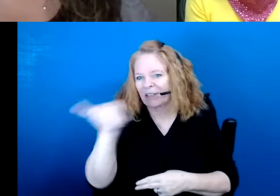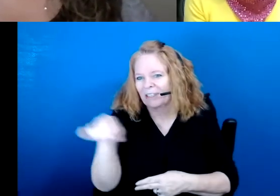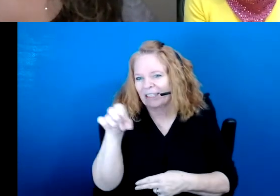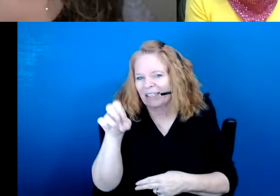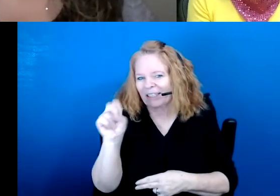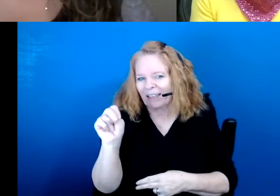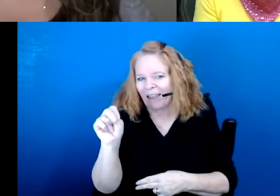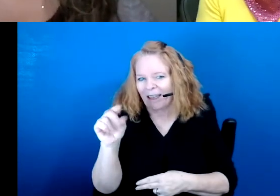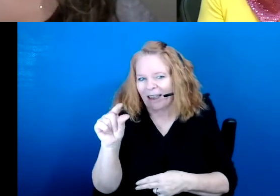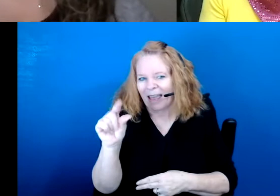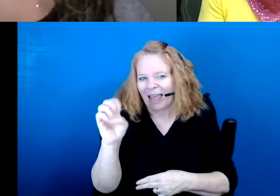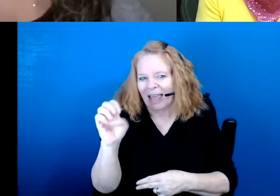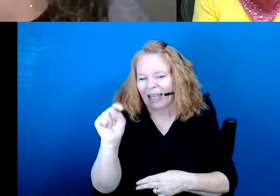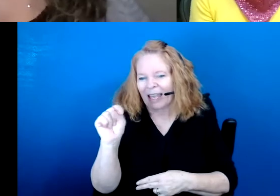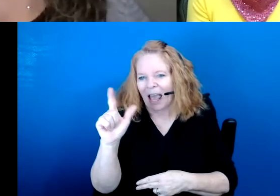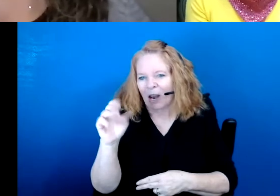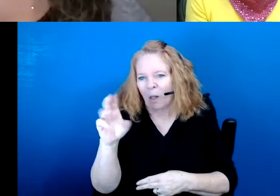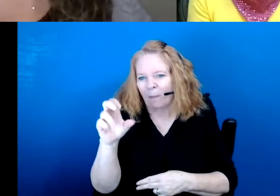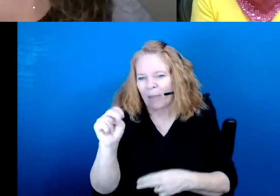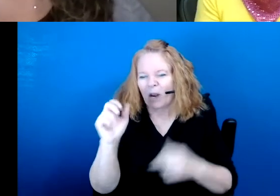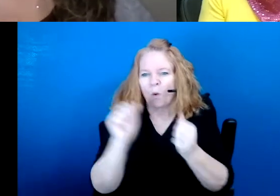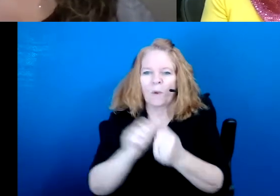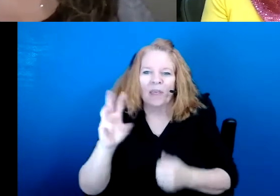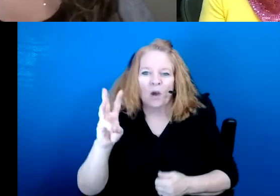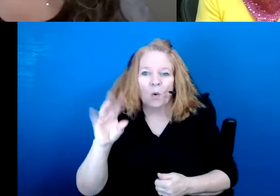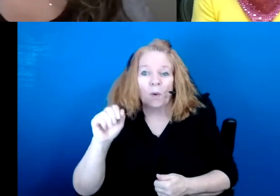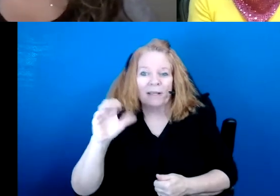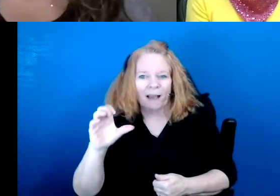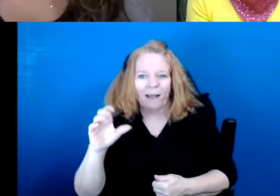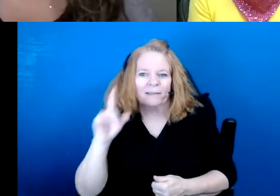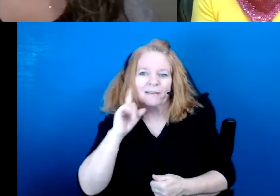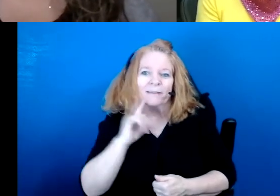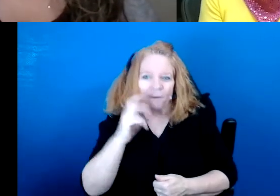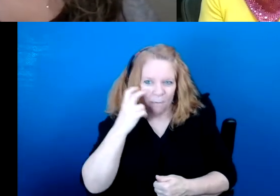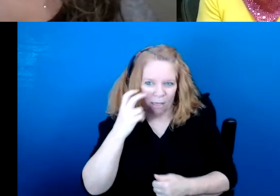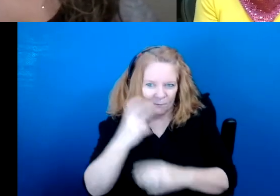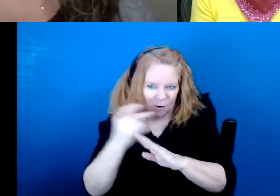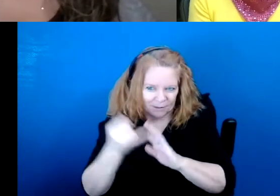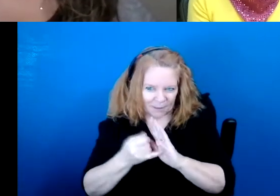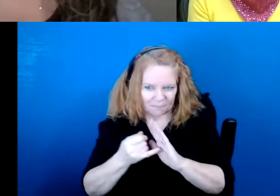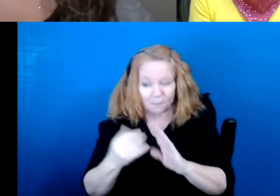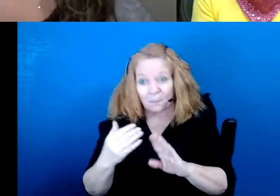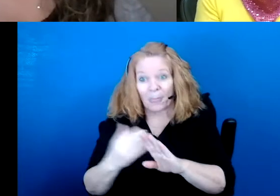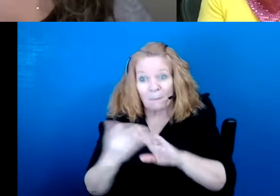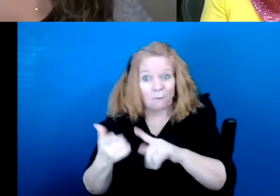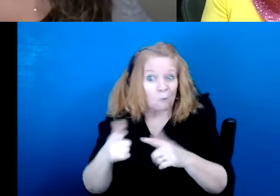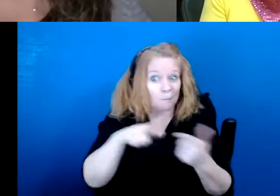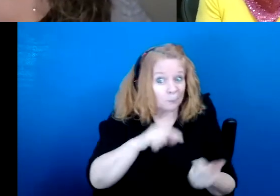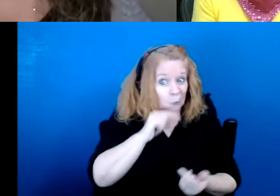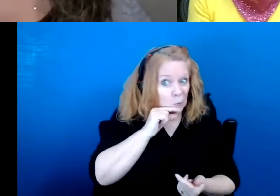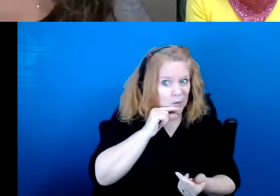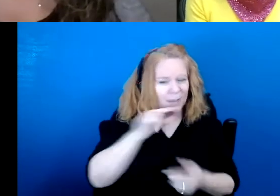mi nombre es james carmen y soy parte del proyecto para los ciegos en wisconsin